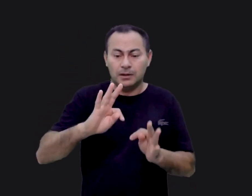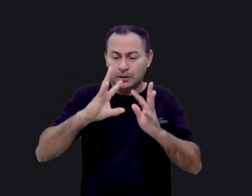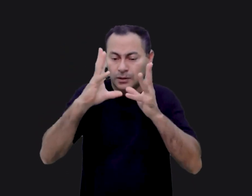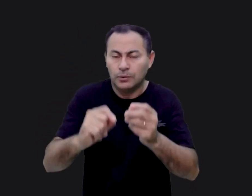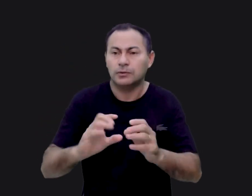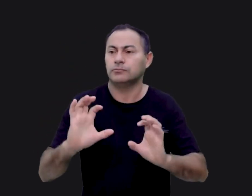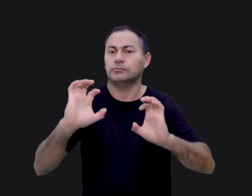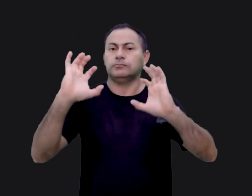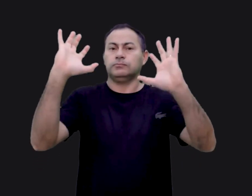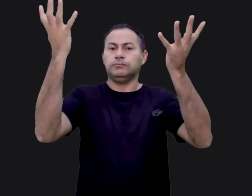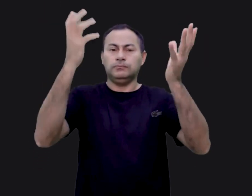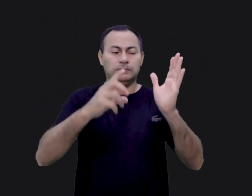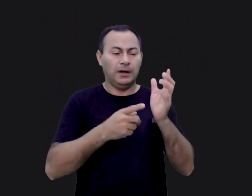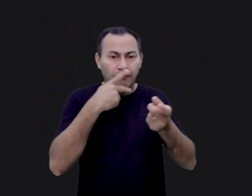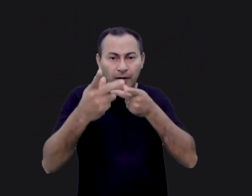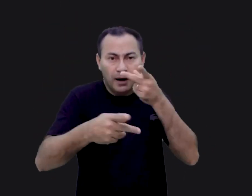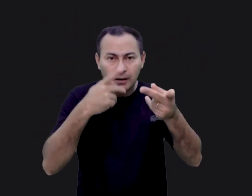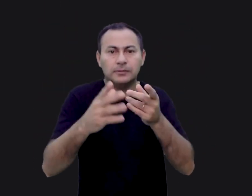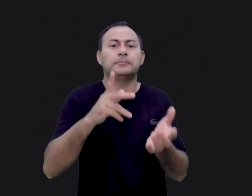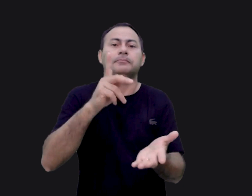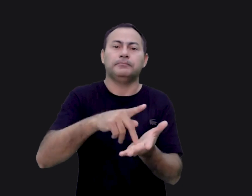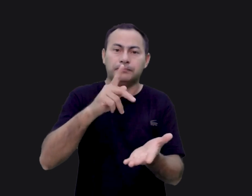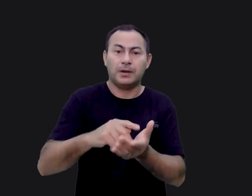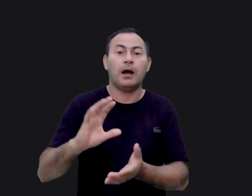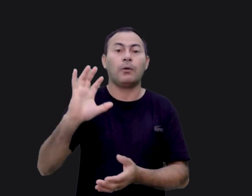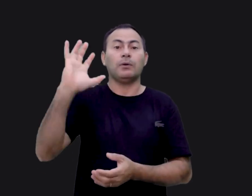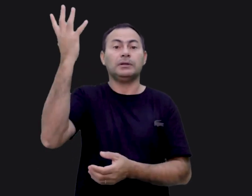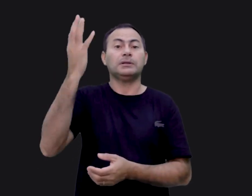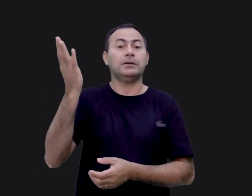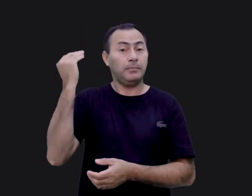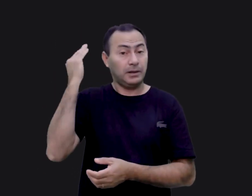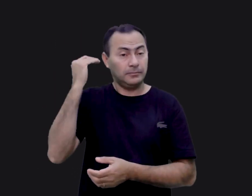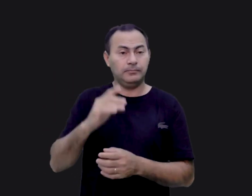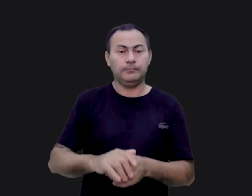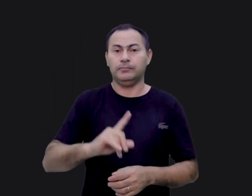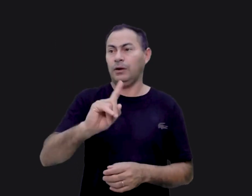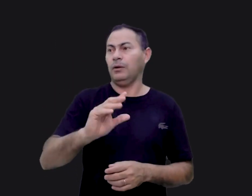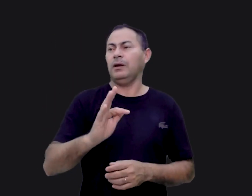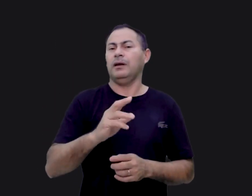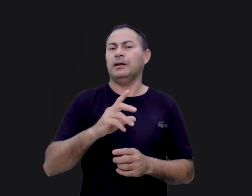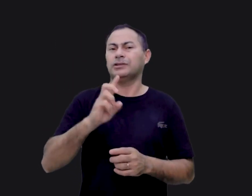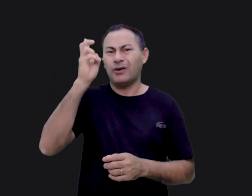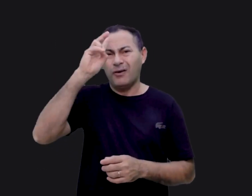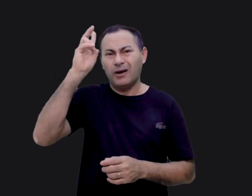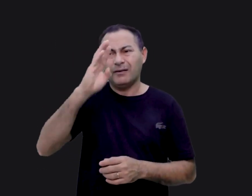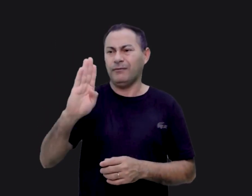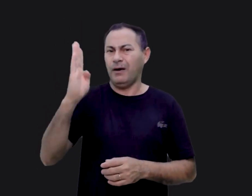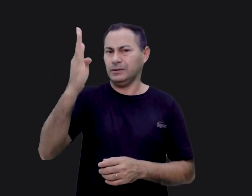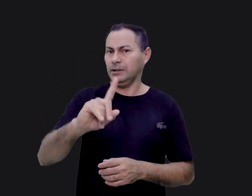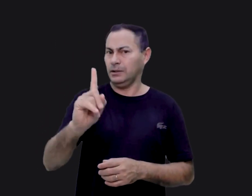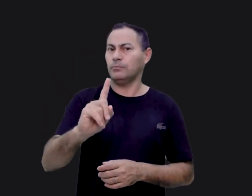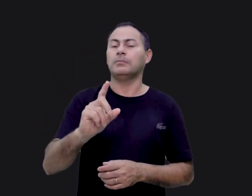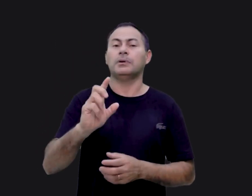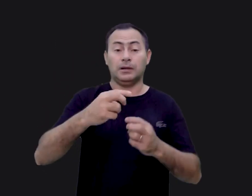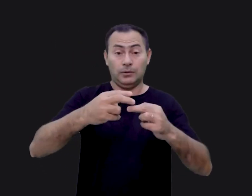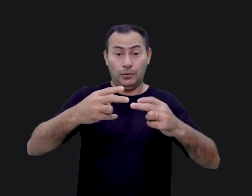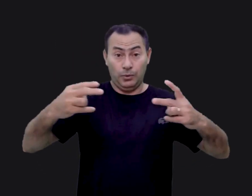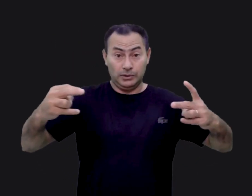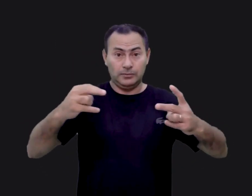que todos os eventos ali relatados realmente aconteceram. Não são fábulas. Aquelas coisas aconteceram